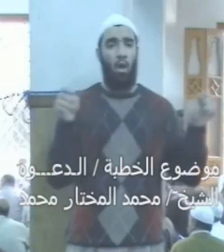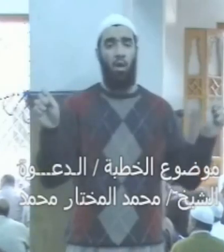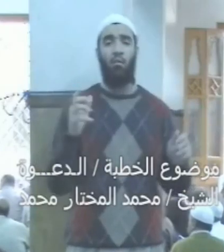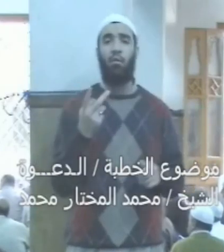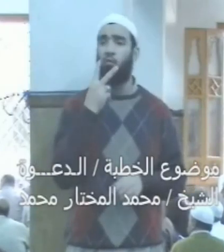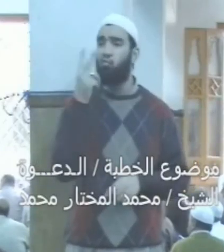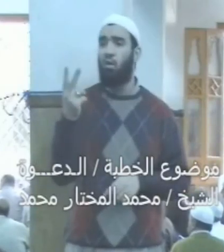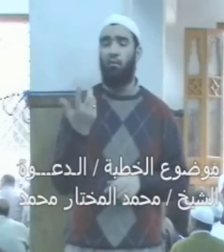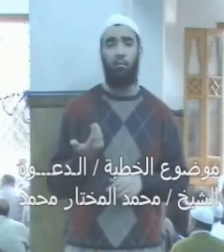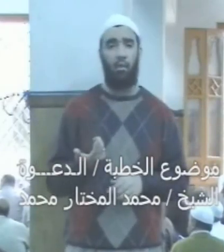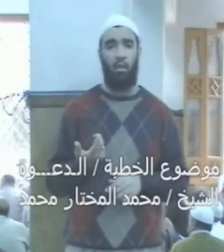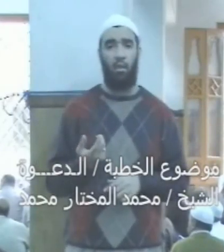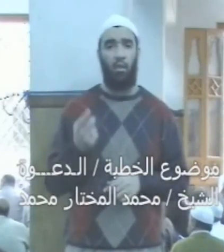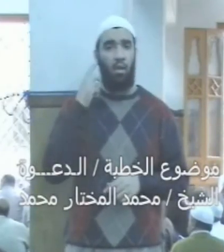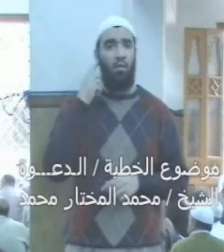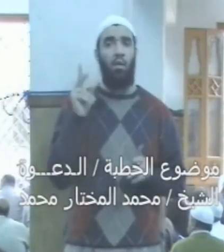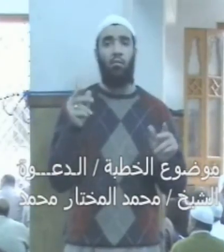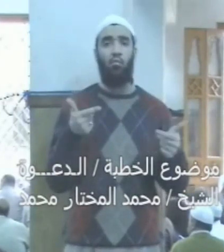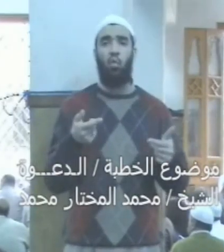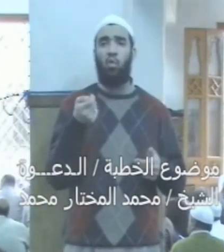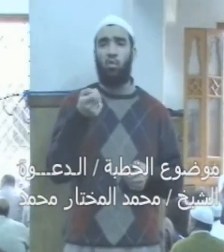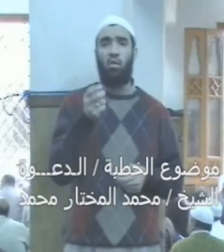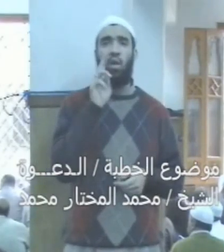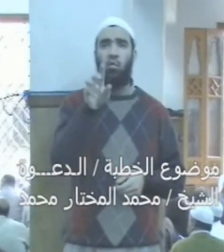في وسائل الإعلام كلها،